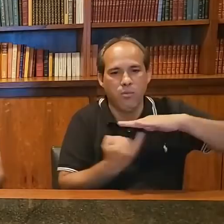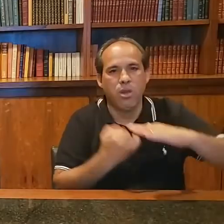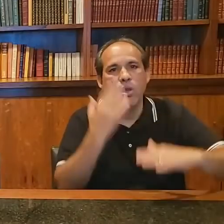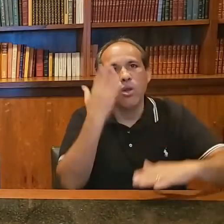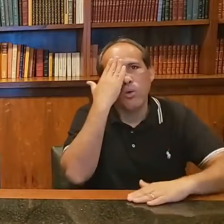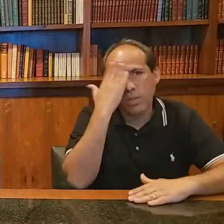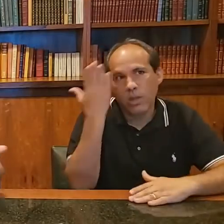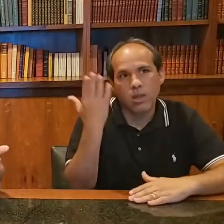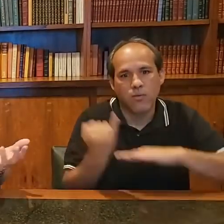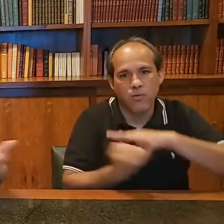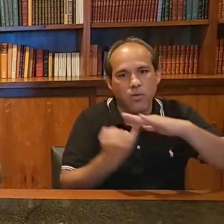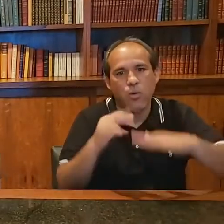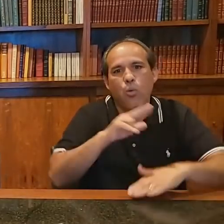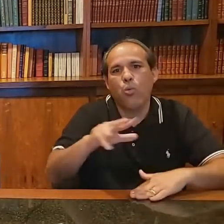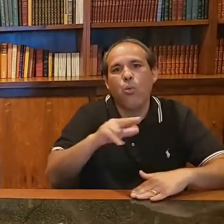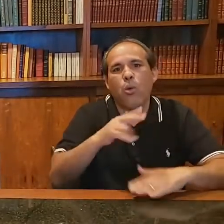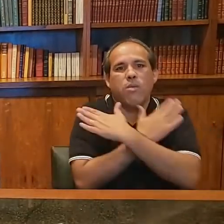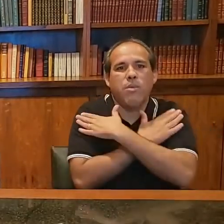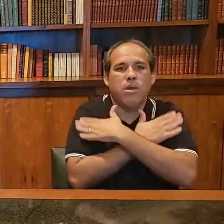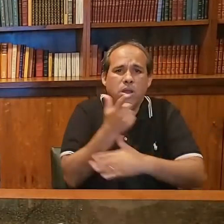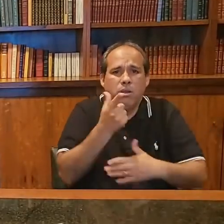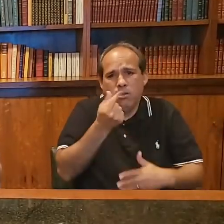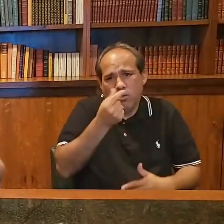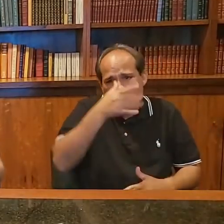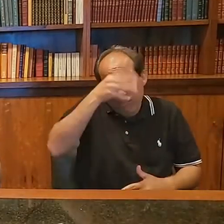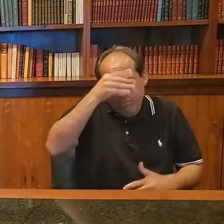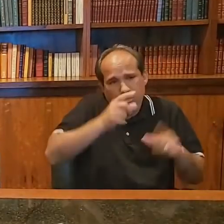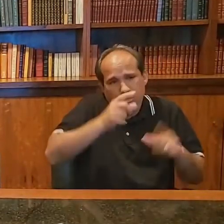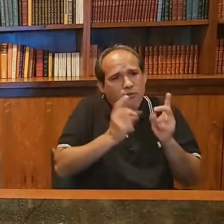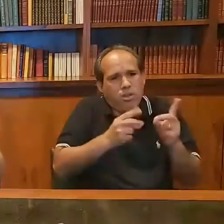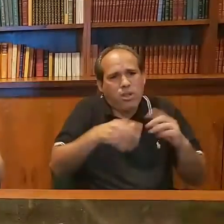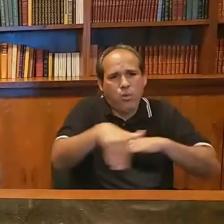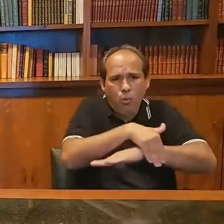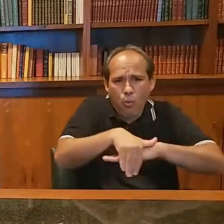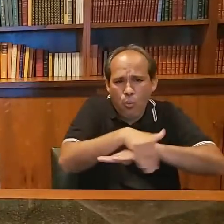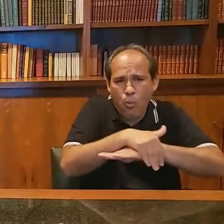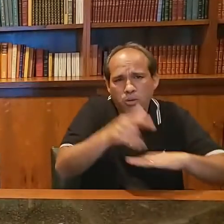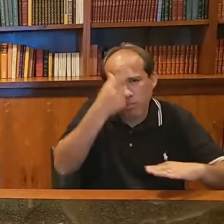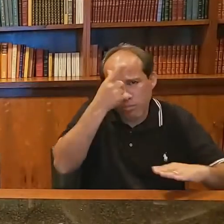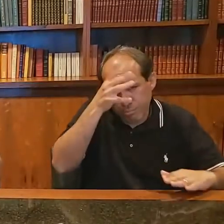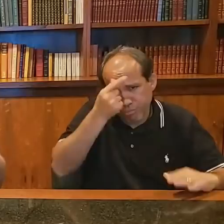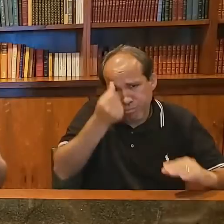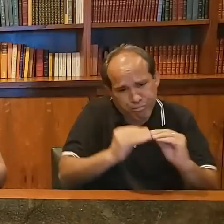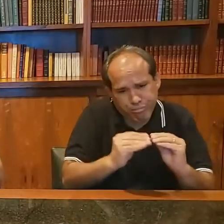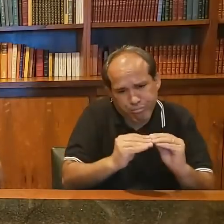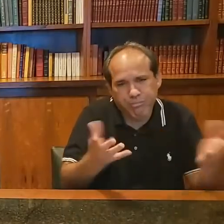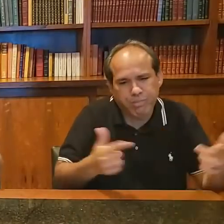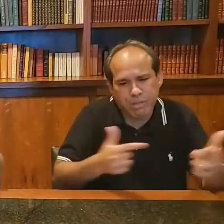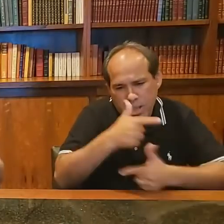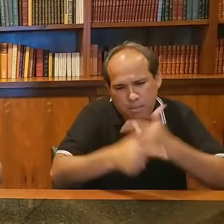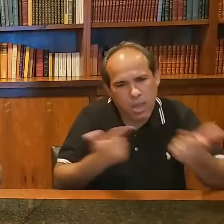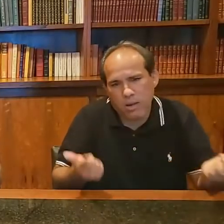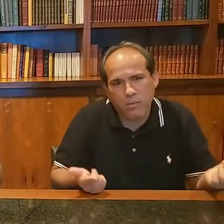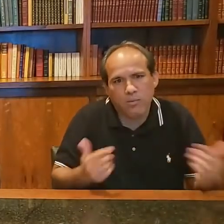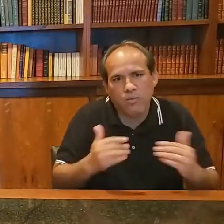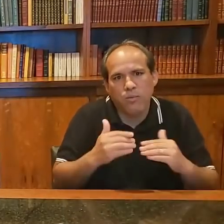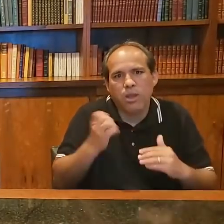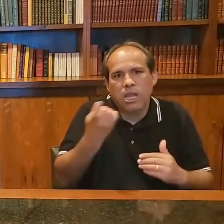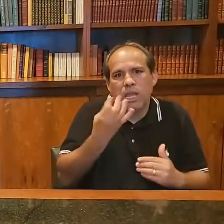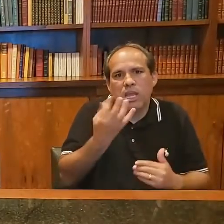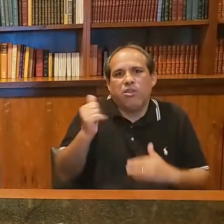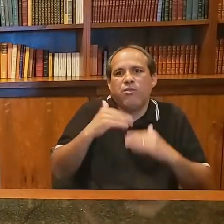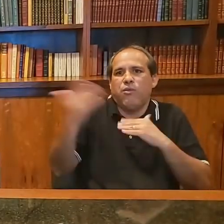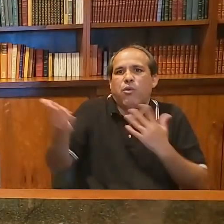empregado. O informal, ele ganha o dinheiro dele vendendo alguma coisa na rua, fazendo ali um trabalho esse em algum lugar,